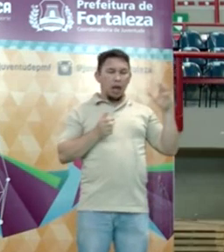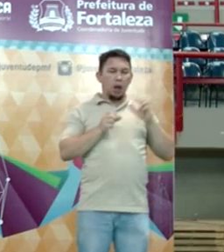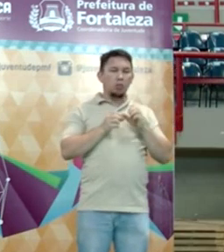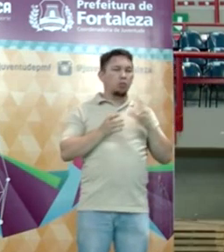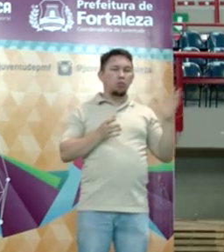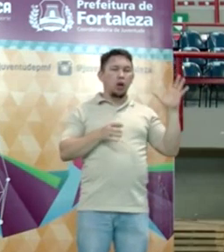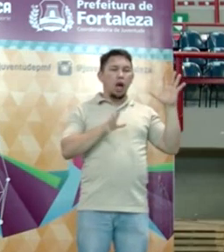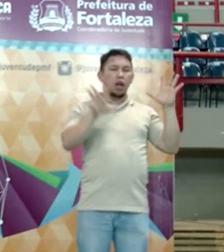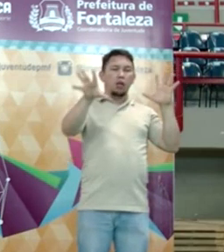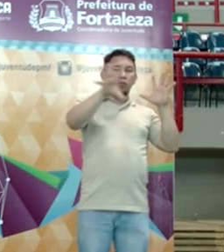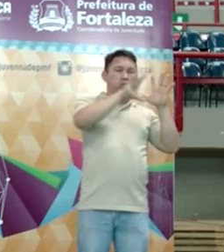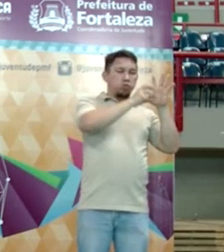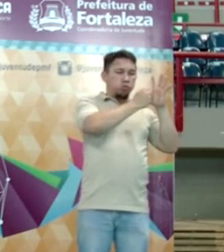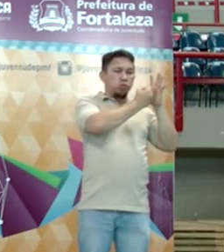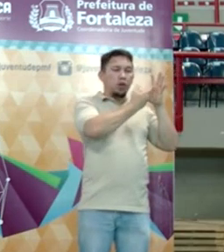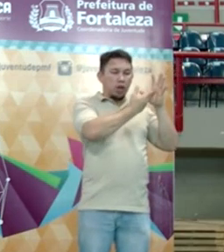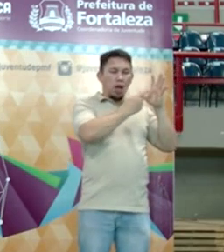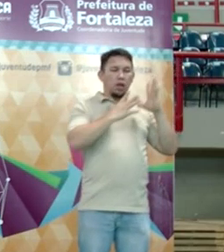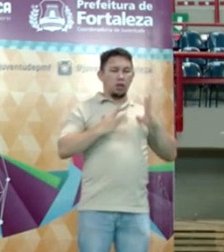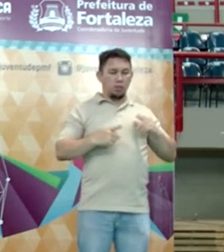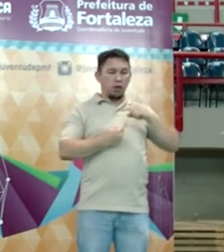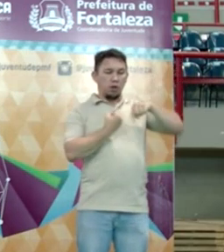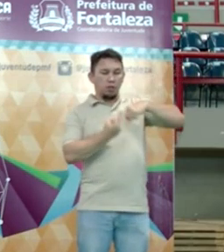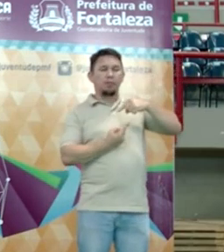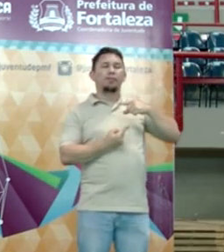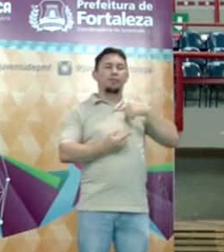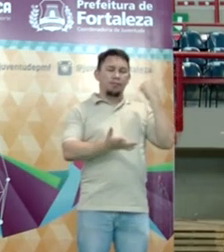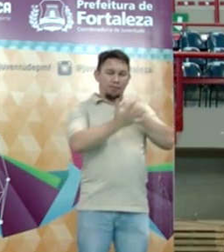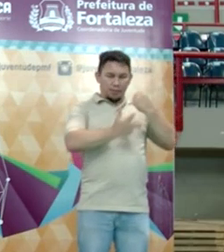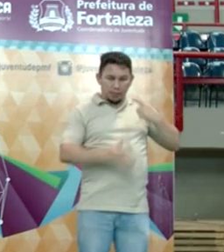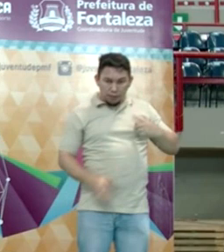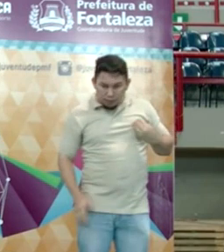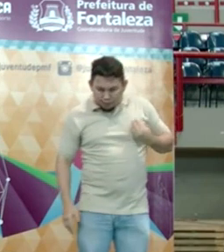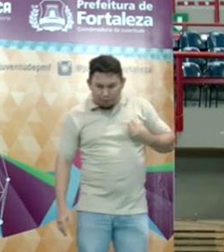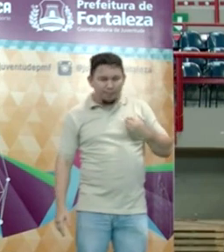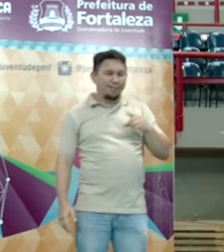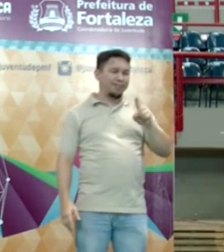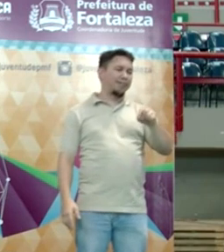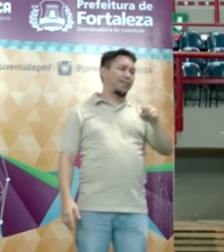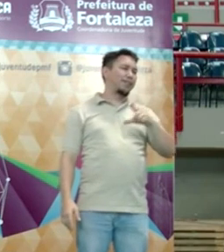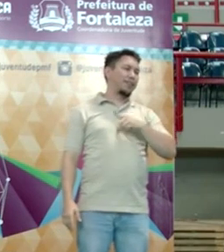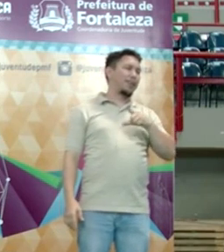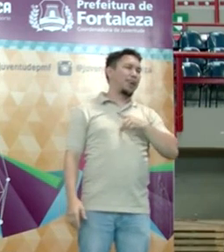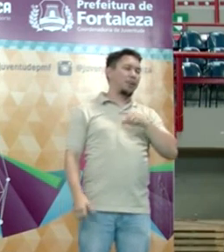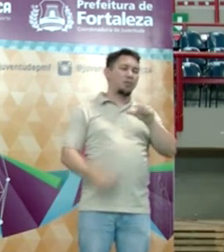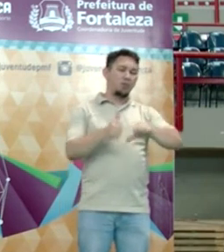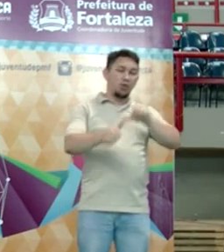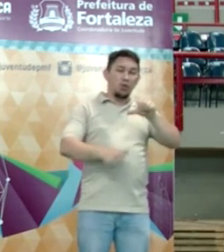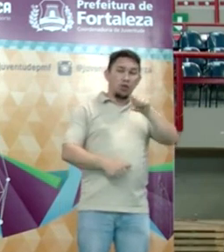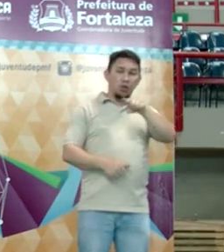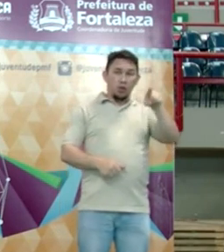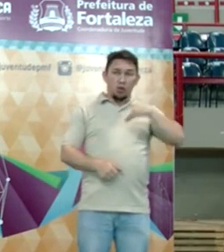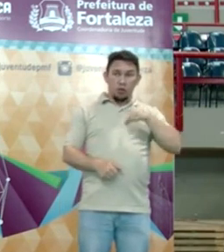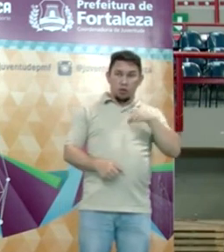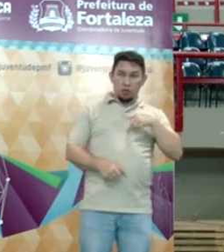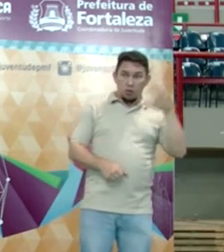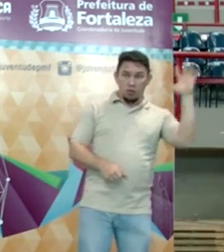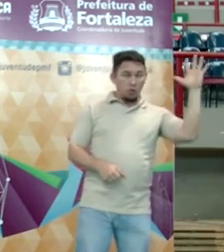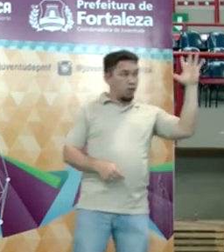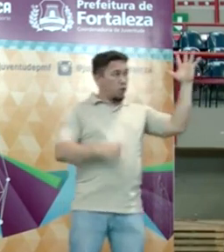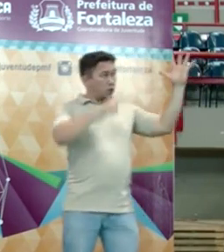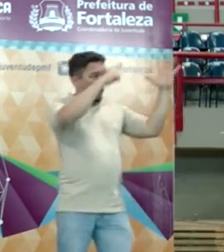nada, ela é limpa e é renovável. Mas tem impacto? Tem. Porque quem já se aproximou de